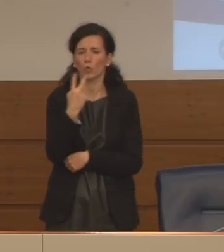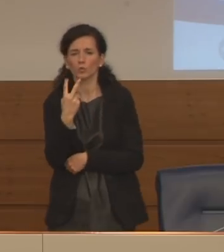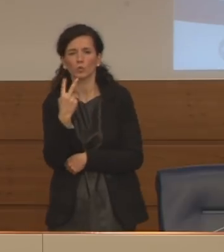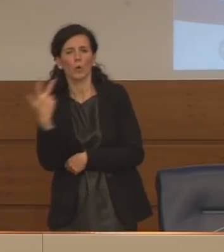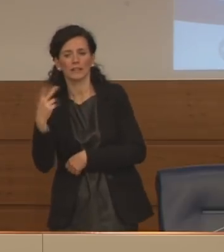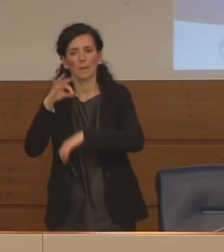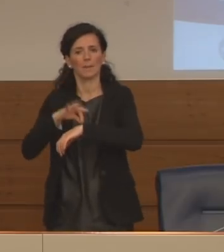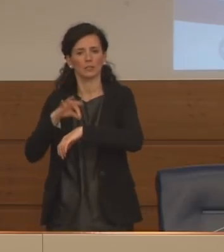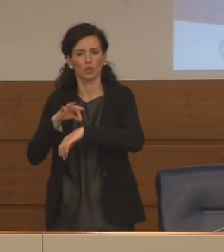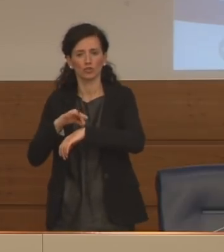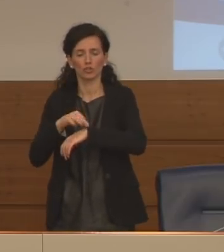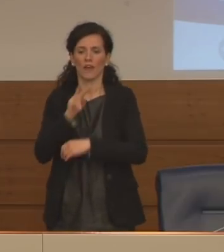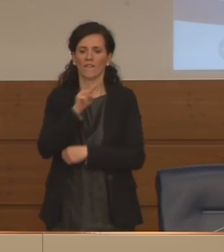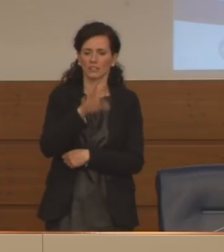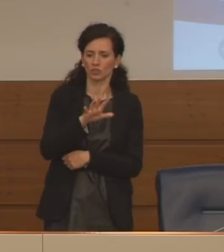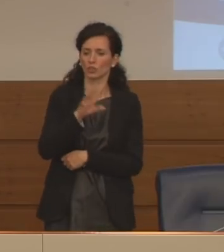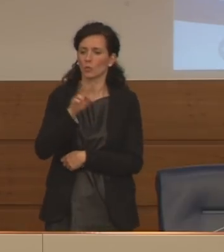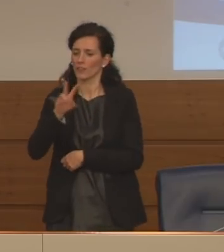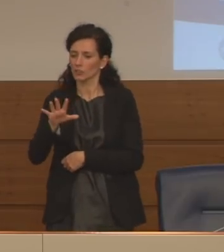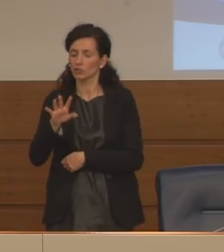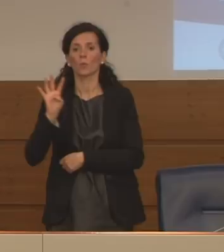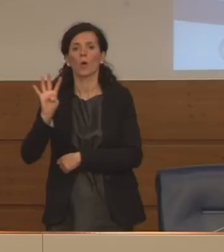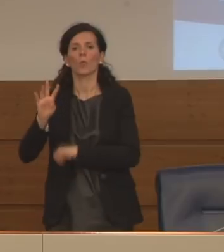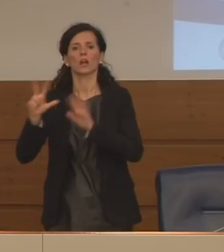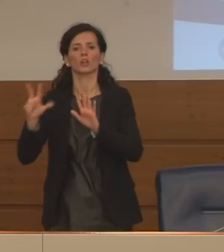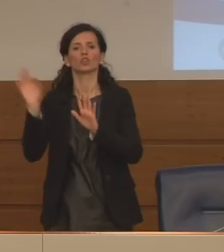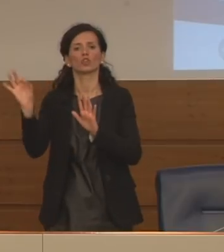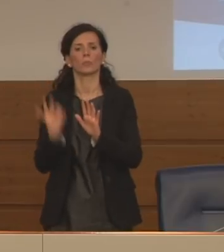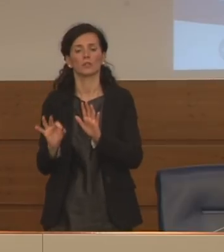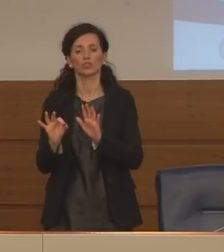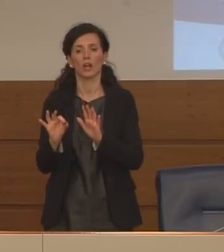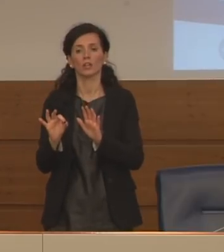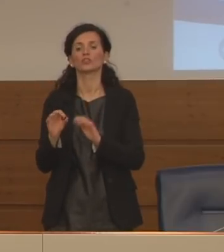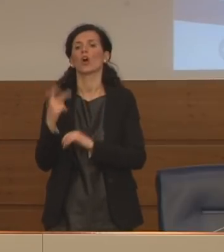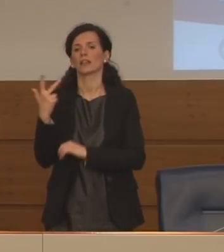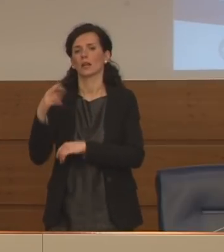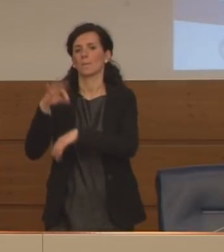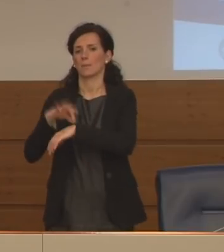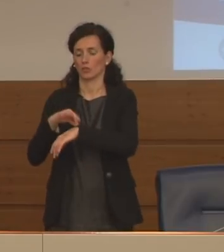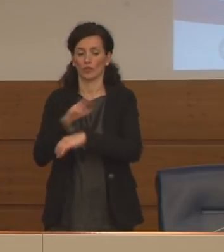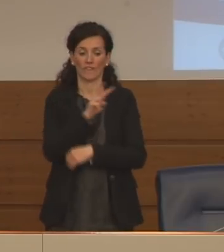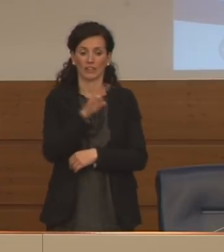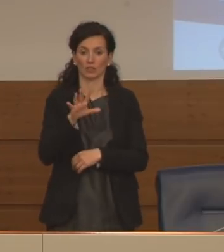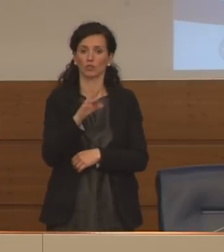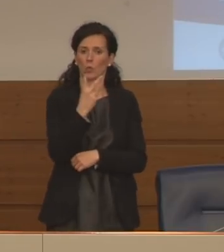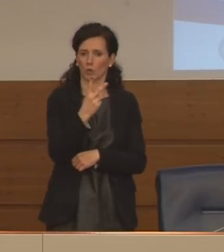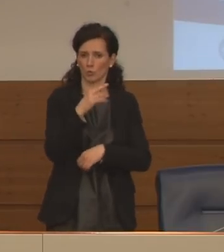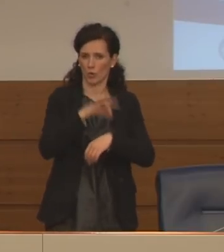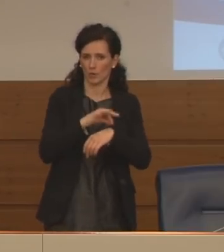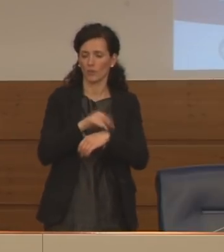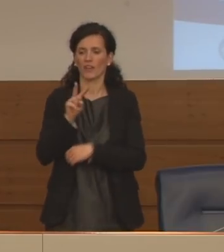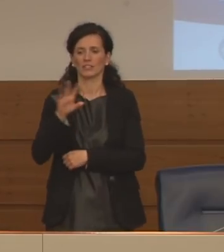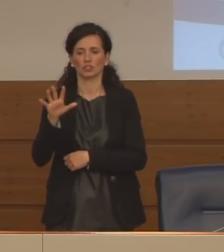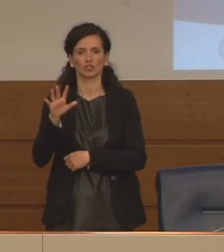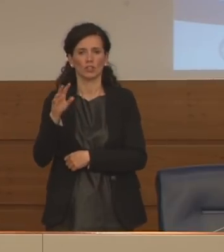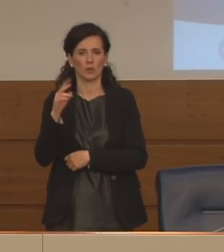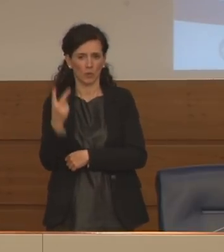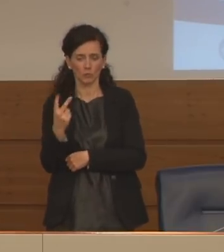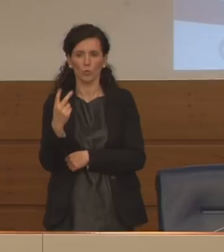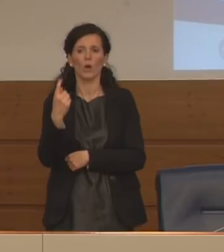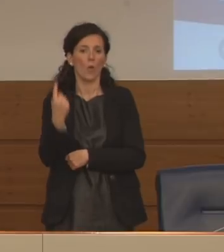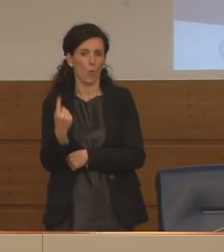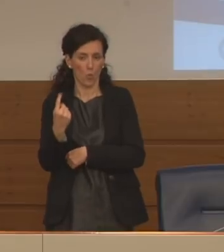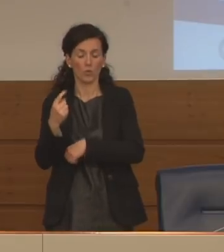25 25 48 per cento tre patologie 25 2 25 una a dire come